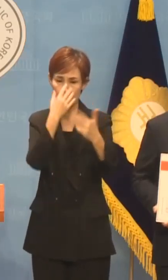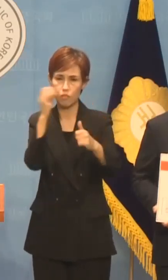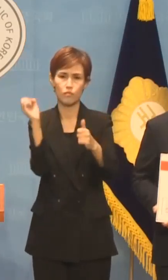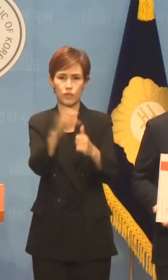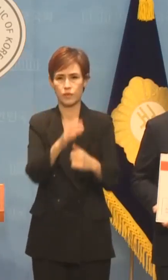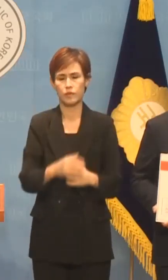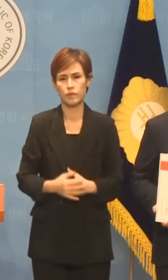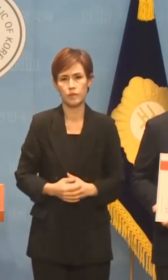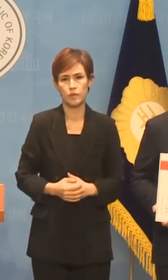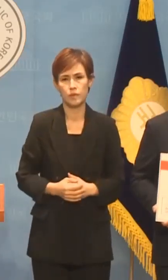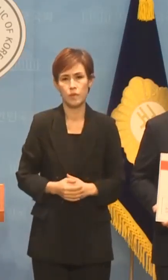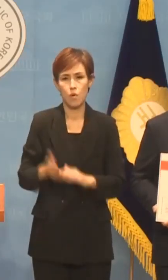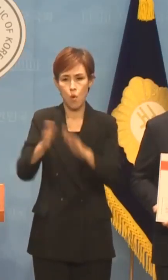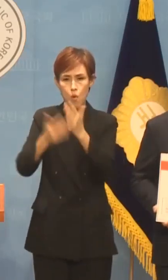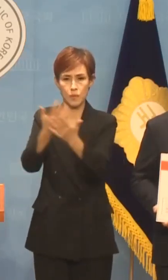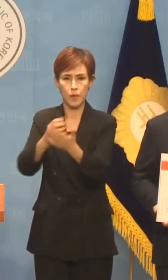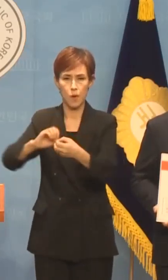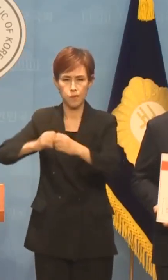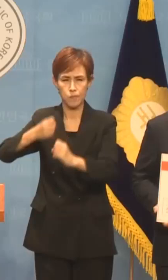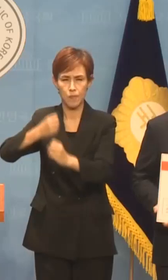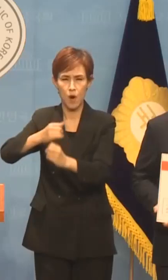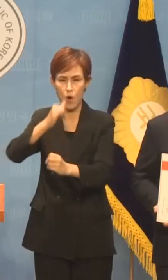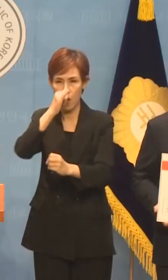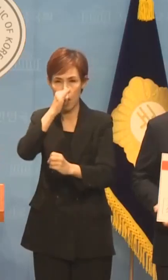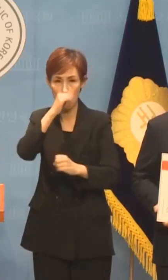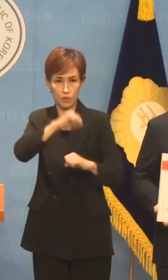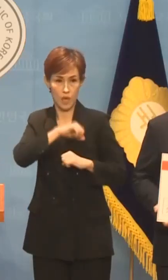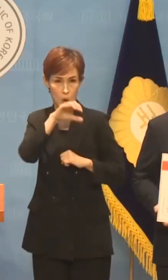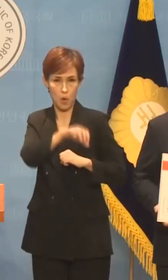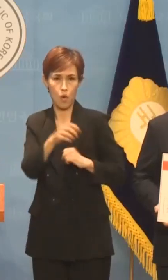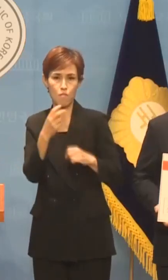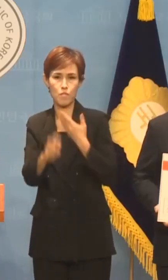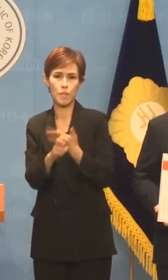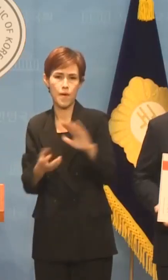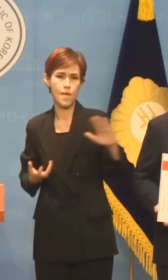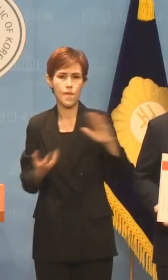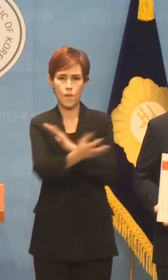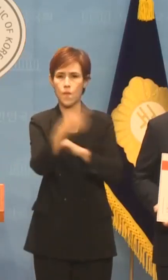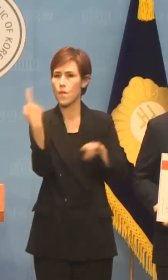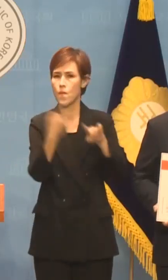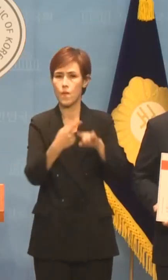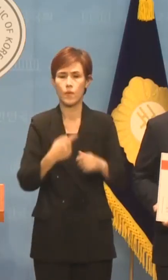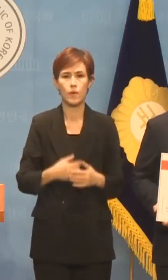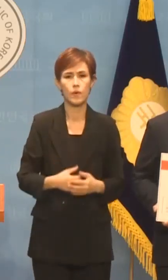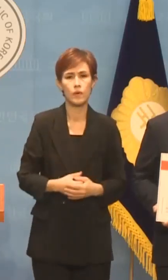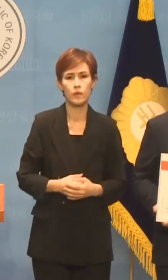무시하고 공문서를 위조하여 군사시설에 불법 침입을 한 것입니다.